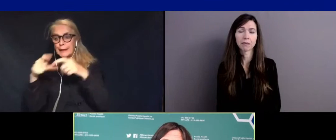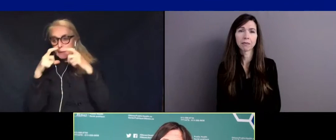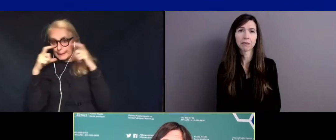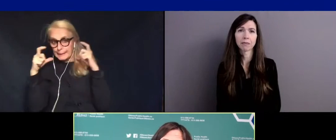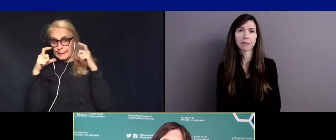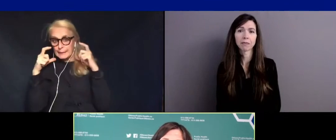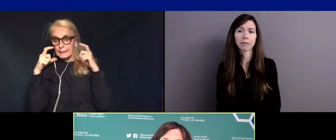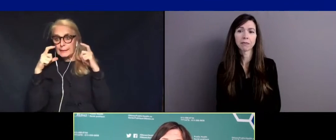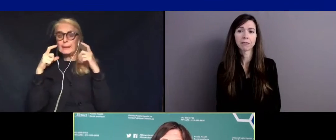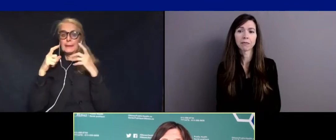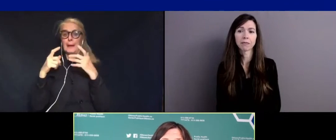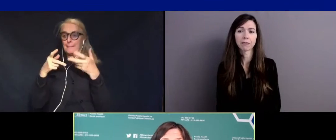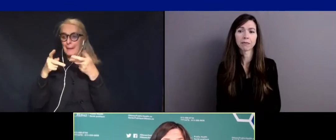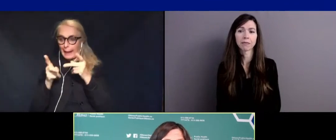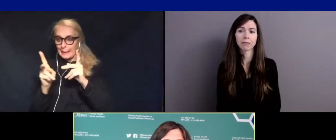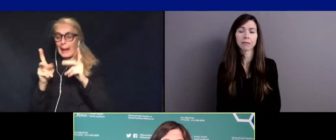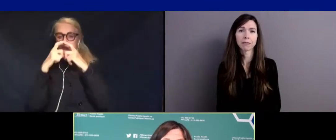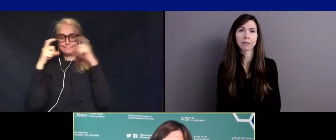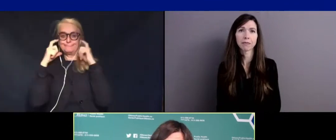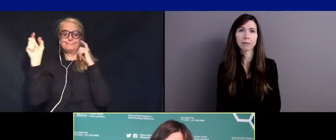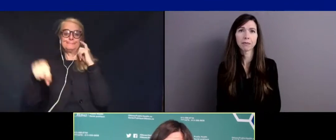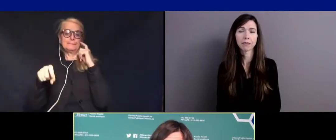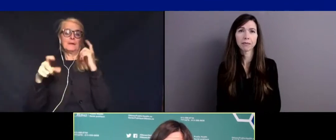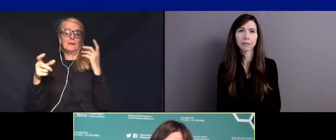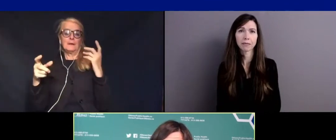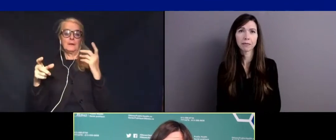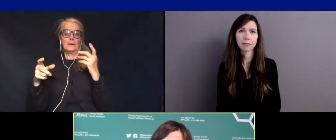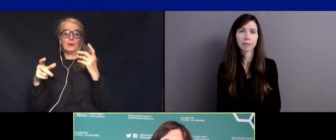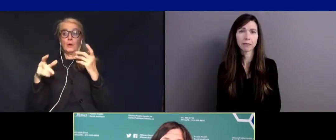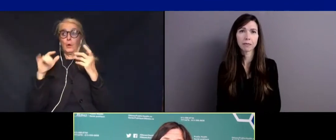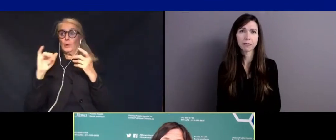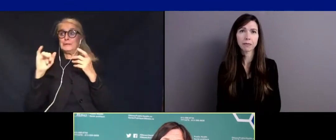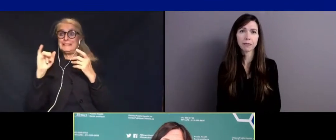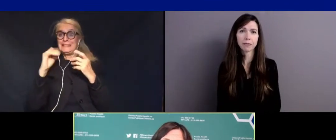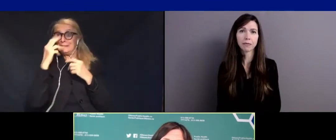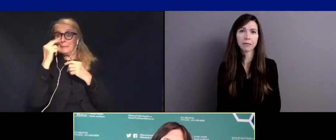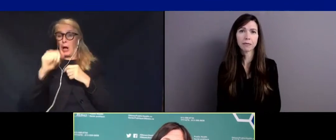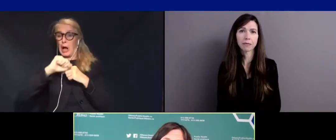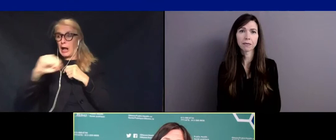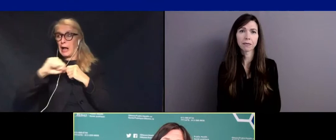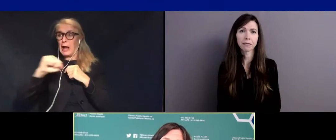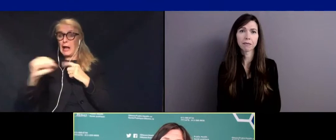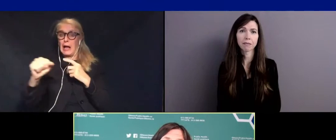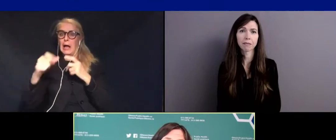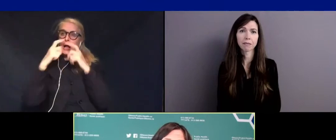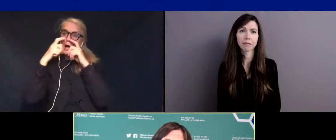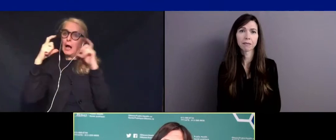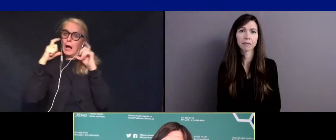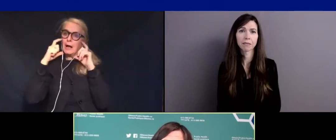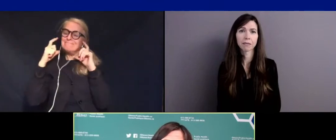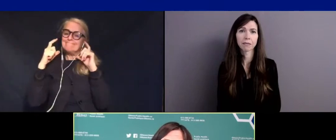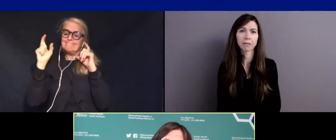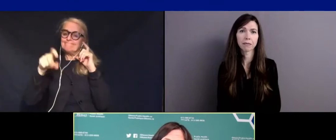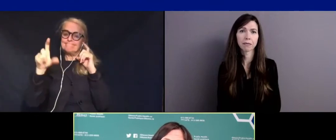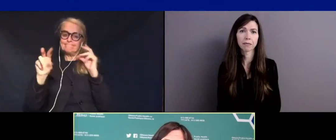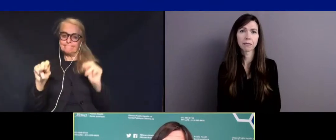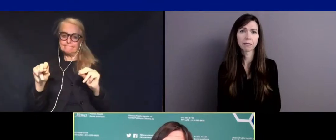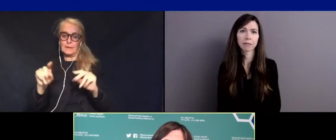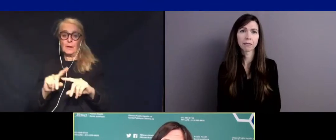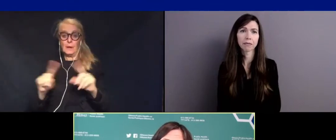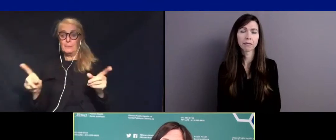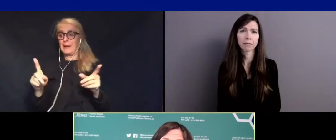sont engagés dans une activité sportive intense. De plus, tous les casiers,